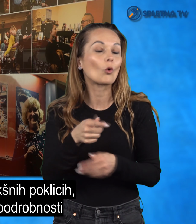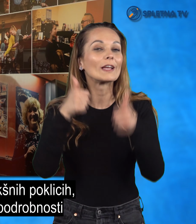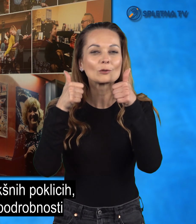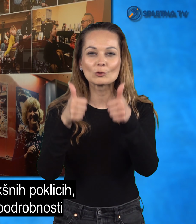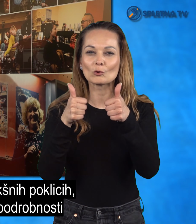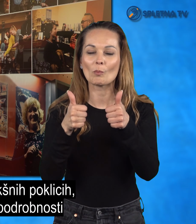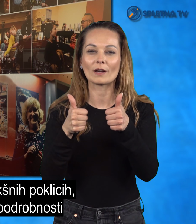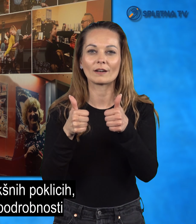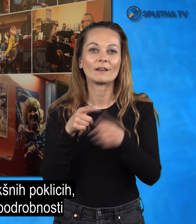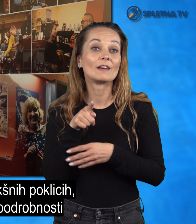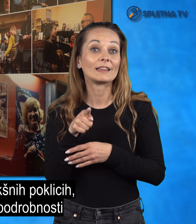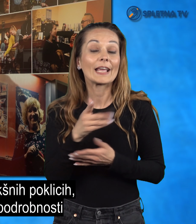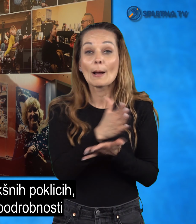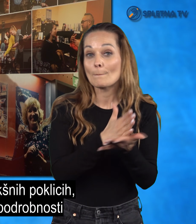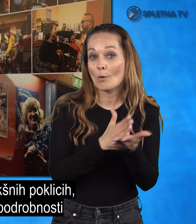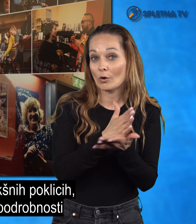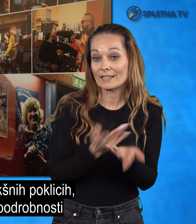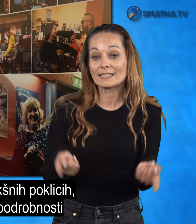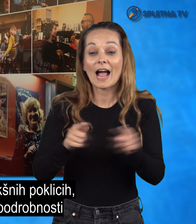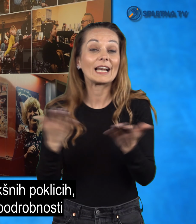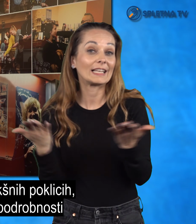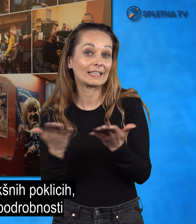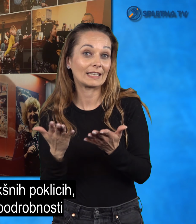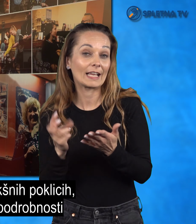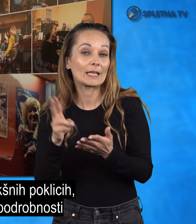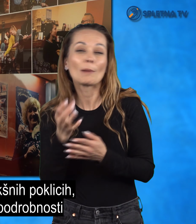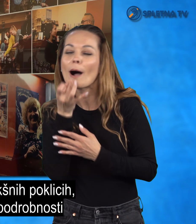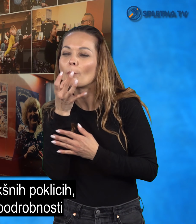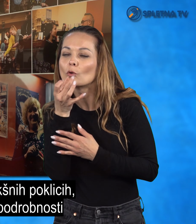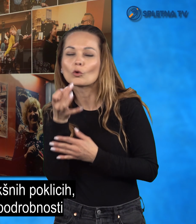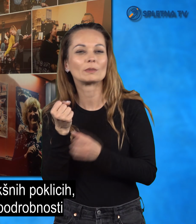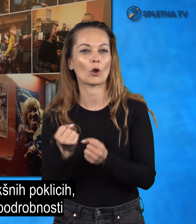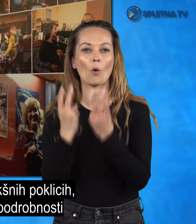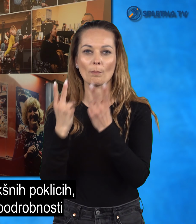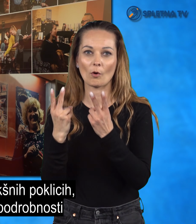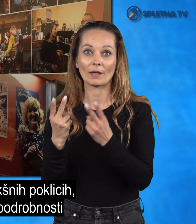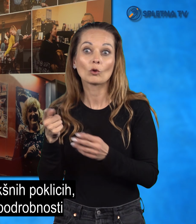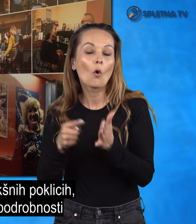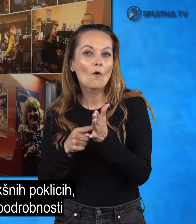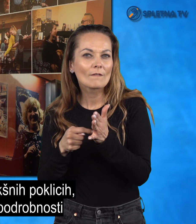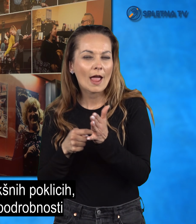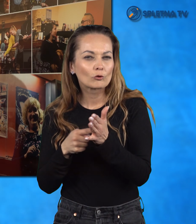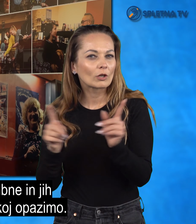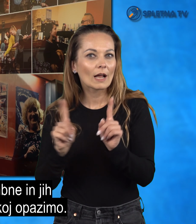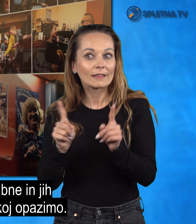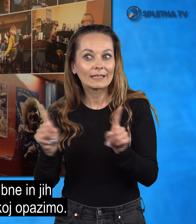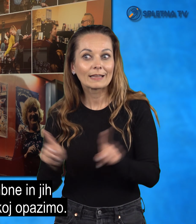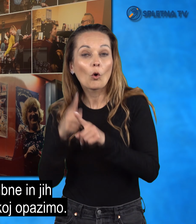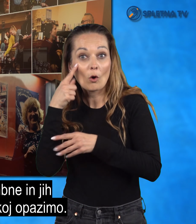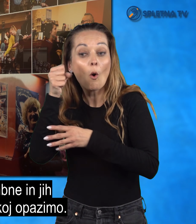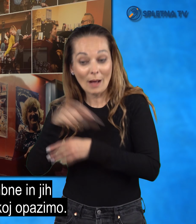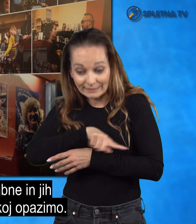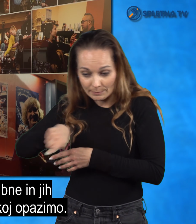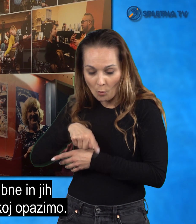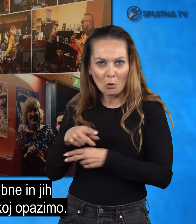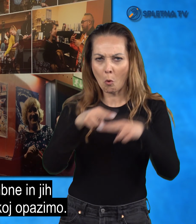podrobnostih. Sploh to je super v kakšnih takih, ne vem, poklicih, ampak je, so podrobnosti zelo pomembne in